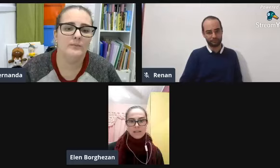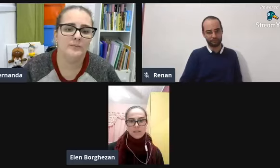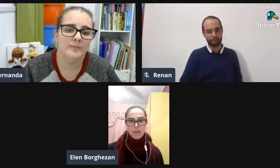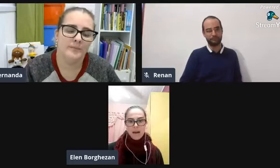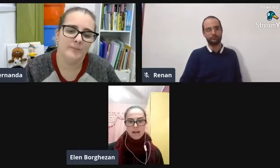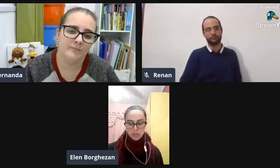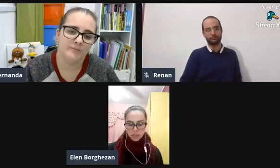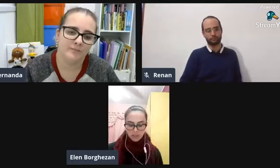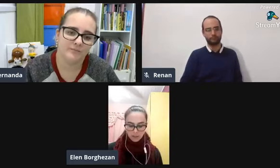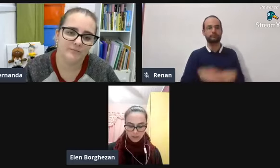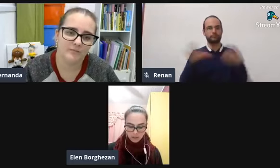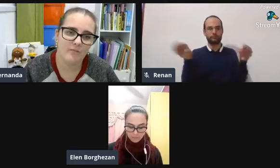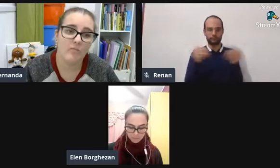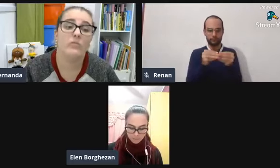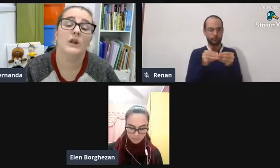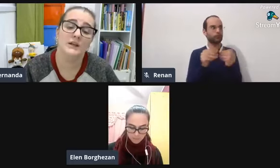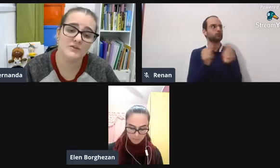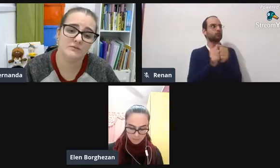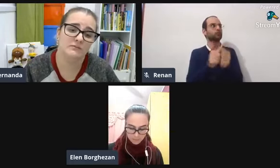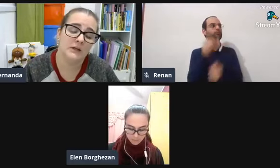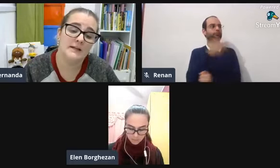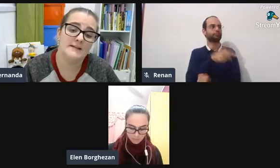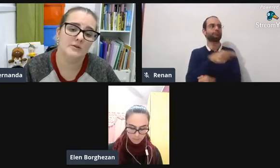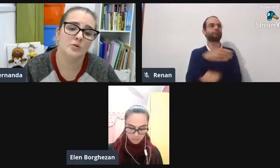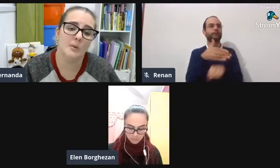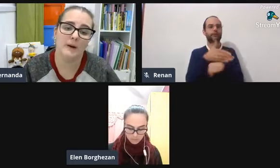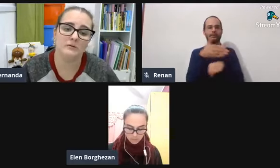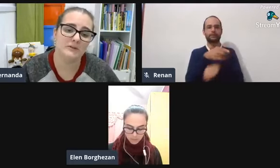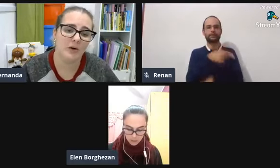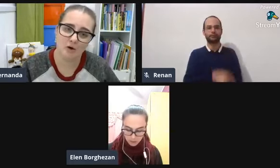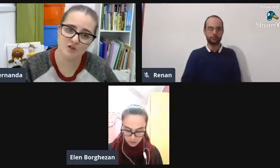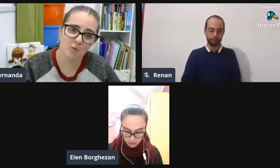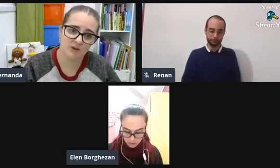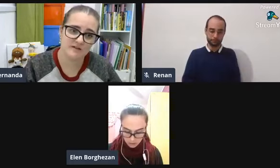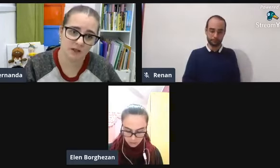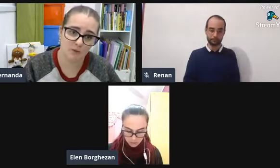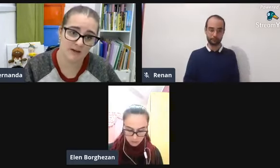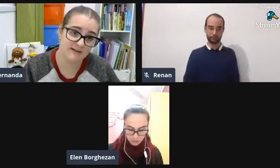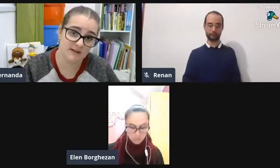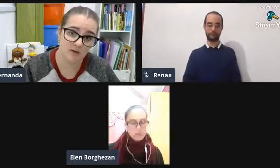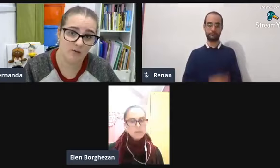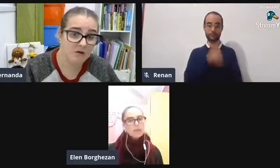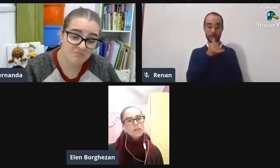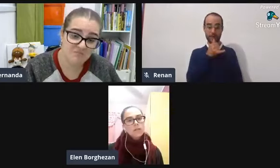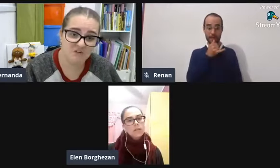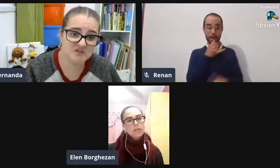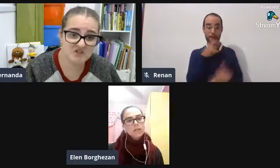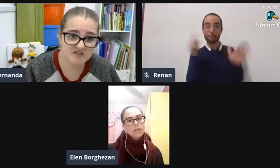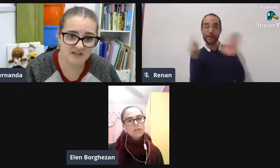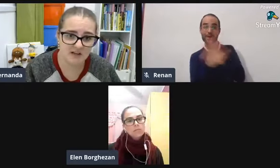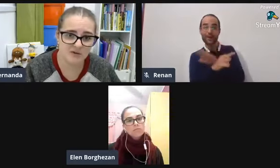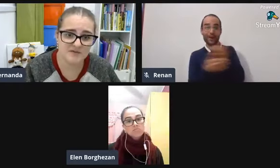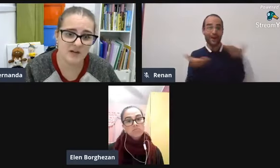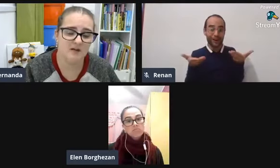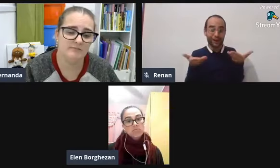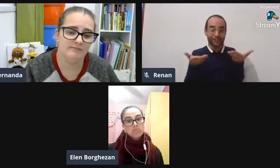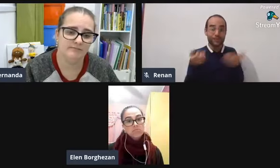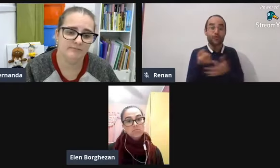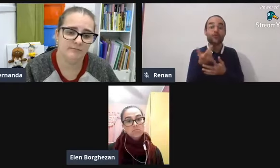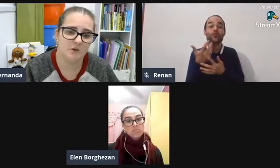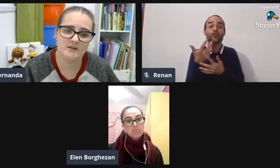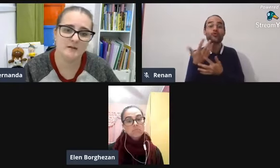realmente fazem parte daquilo ali, né? Isso. Se tu me perguntar hoje quantos tem no Brasil, eu vou te dizer que eu não